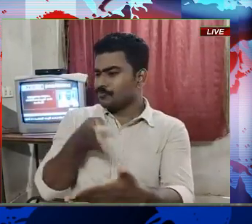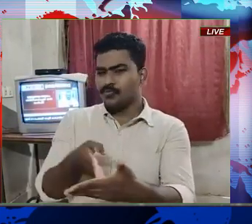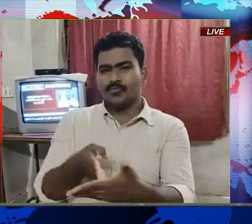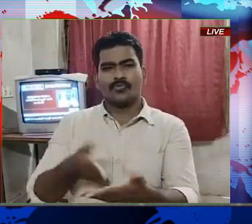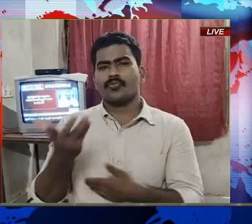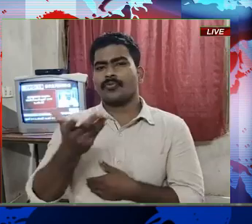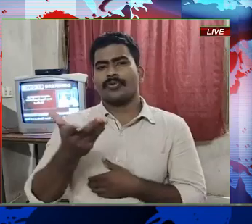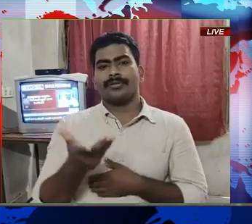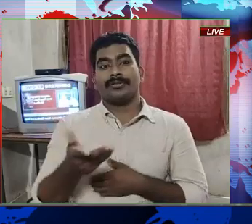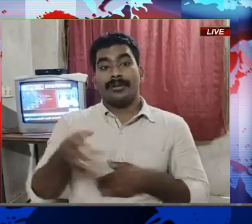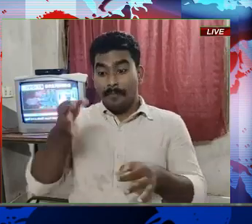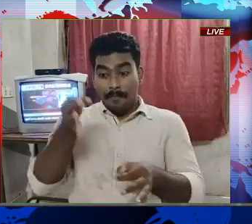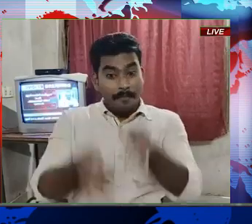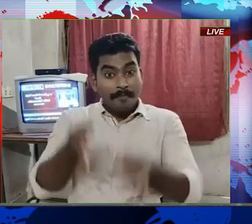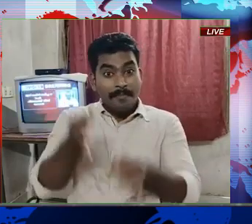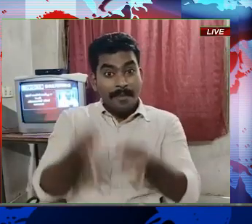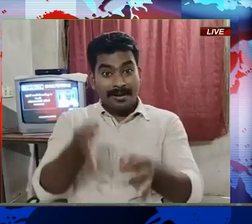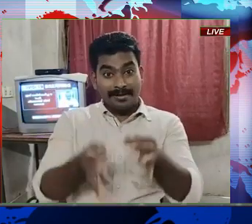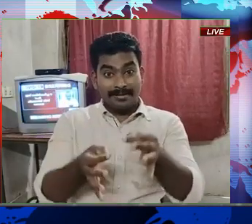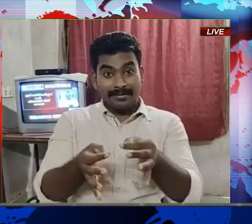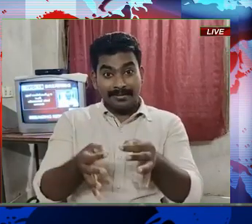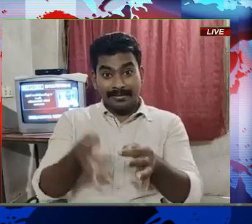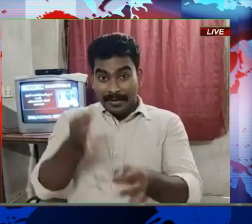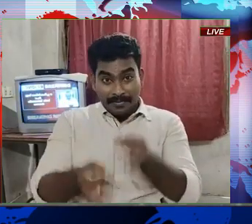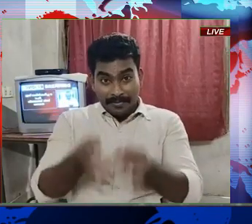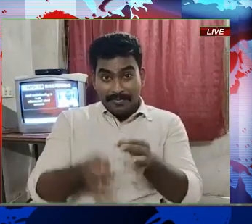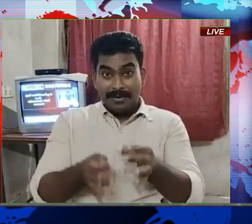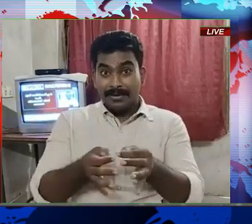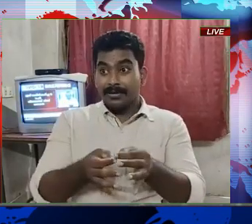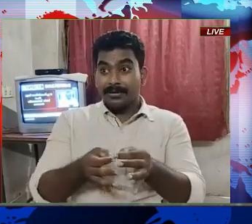റേഷൻ ഷാപ്പ് ഉടമകൾ പ്രത്യേകമായി ശ്രദ്ധിക്കേണ്ട കാര്യമാണ്.